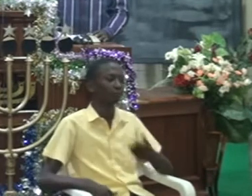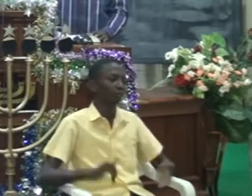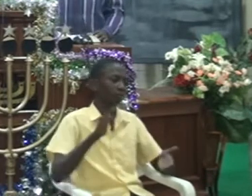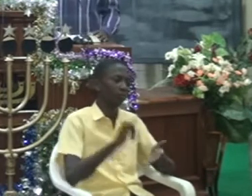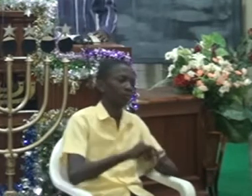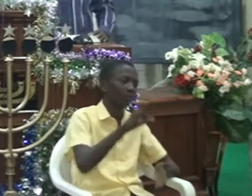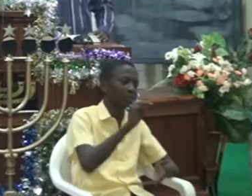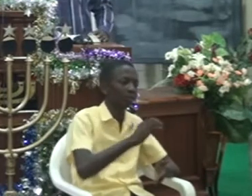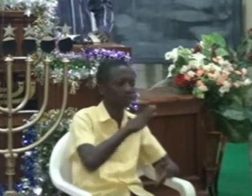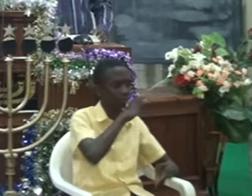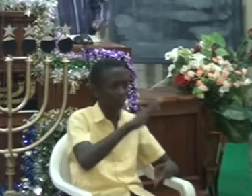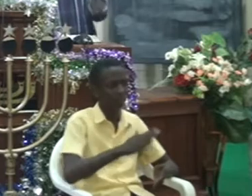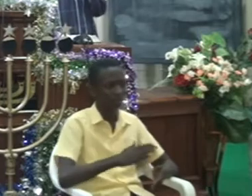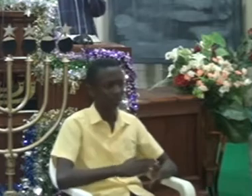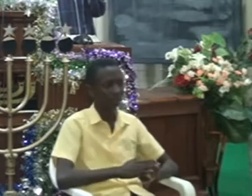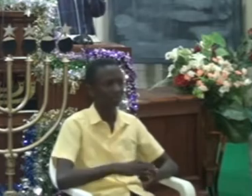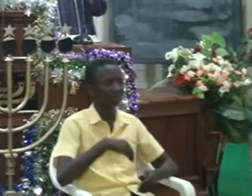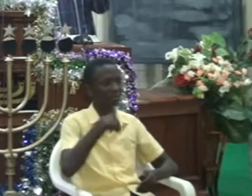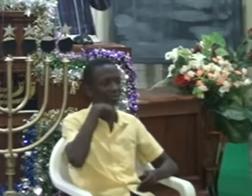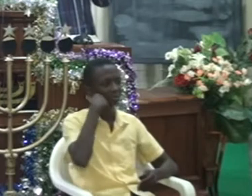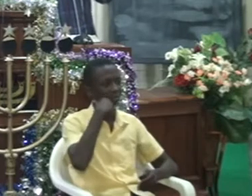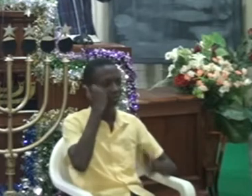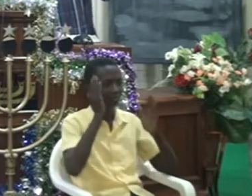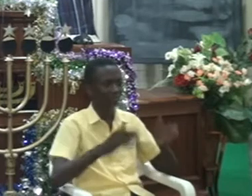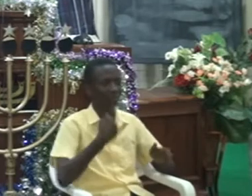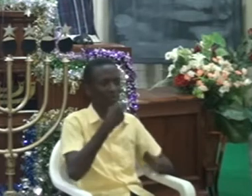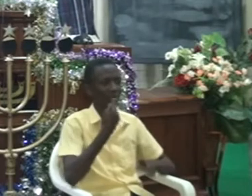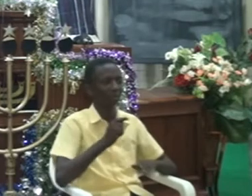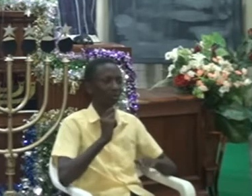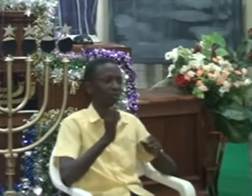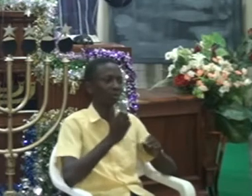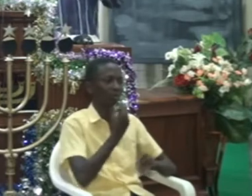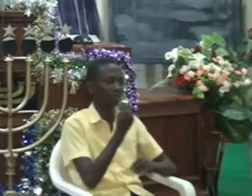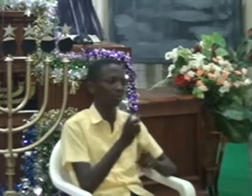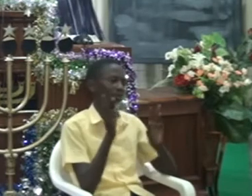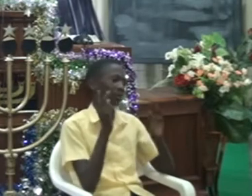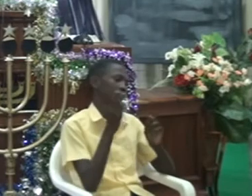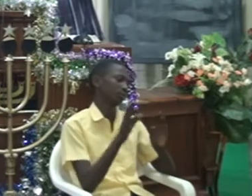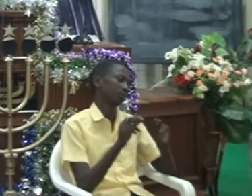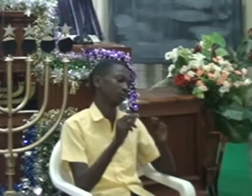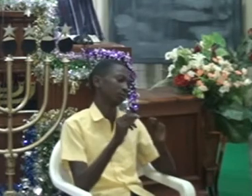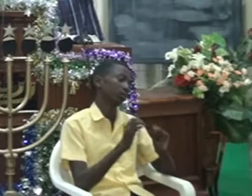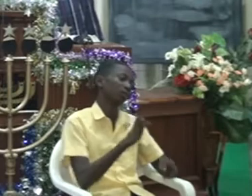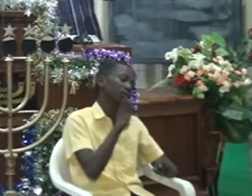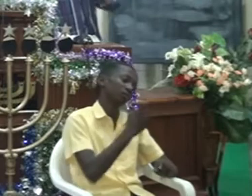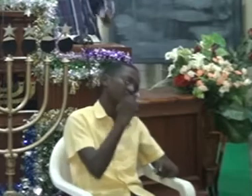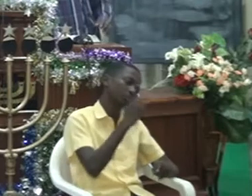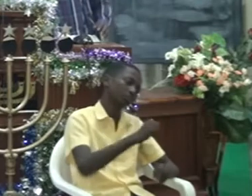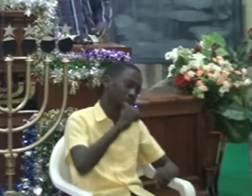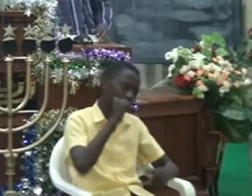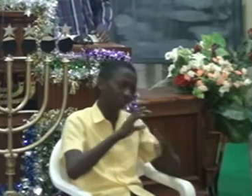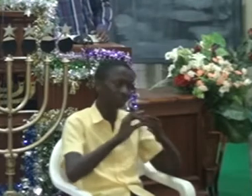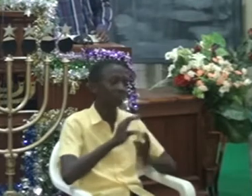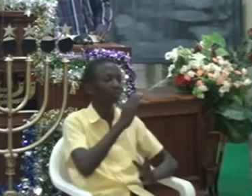la prostituée qui parlait. Pale haiko tena mwanamke kahaba ndio anasema. C'est une fille de